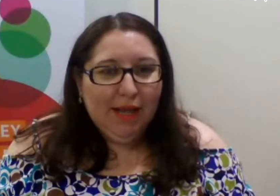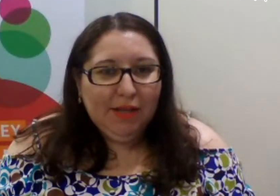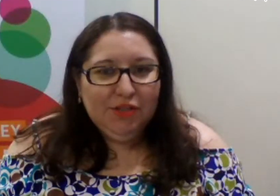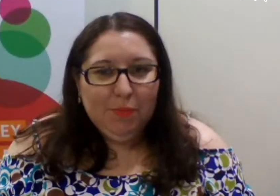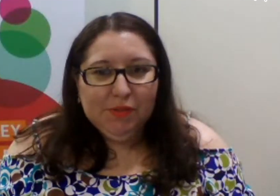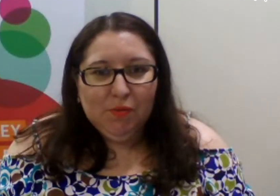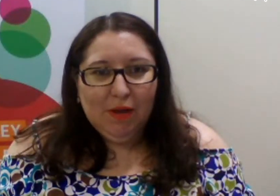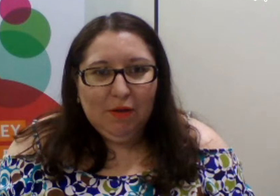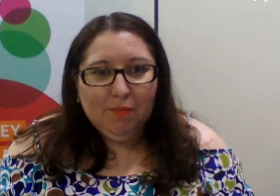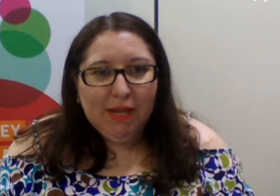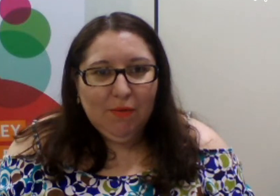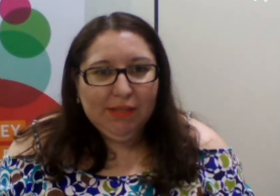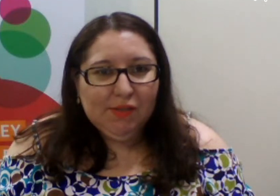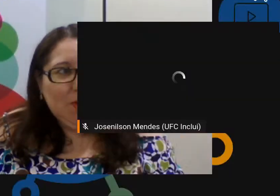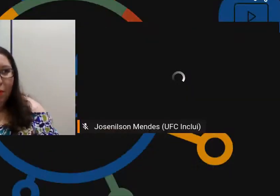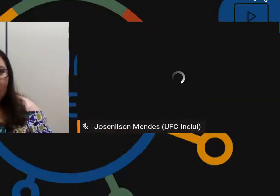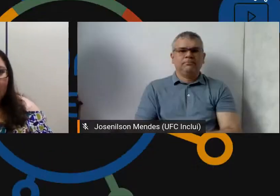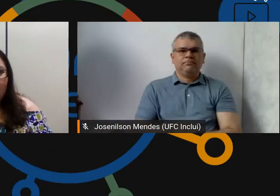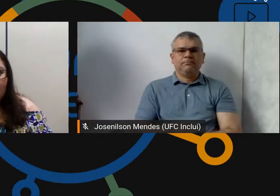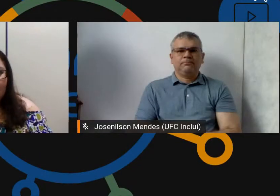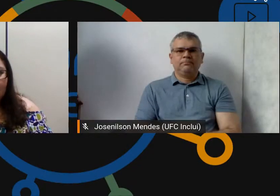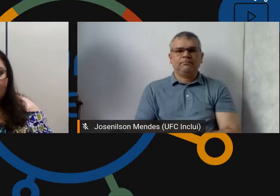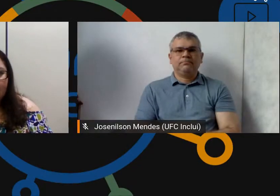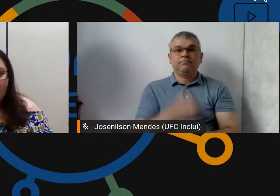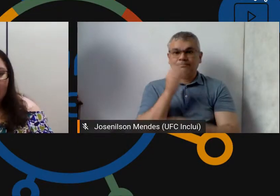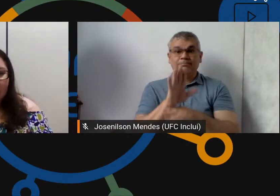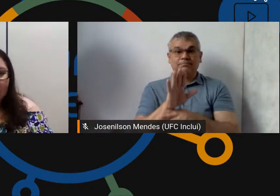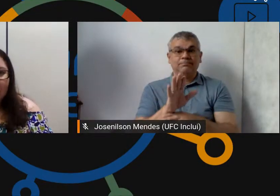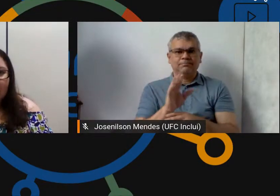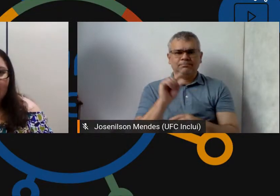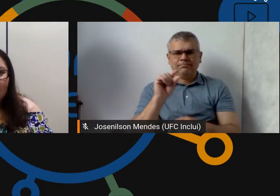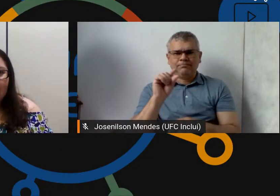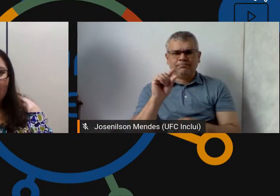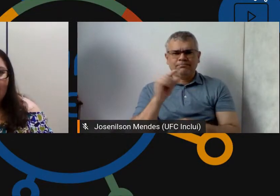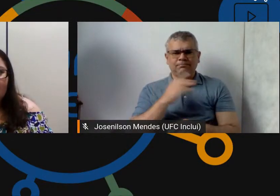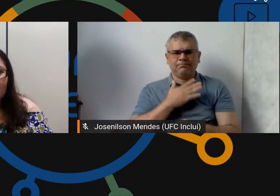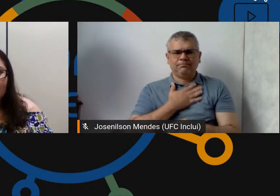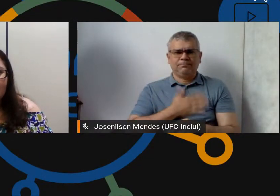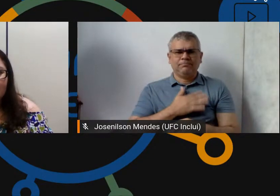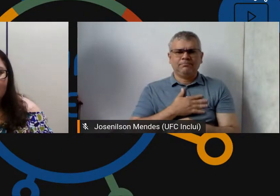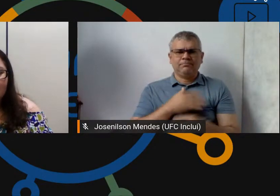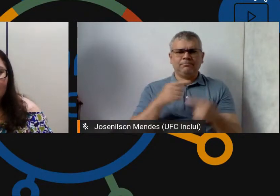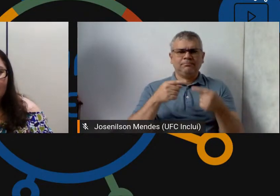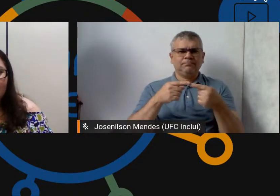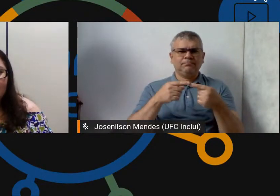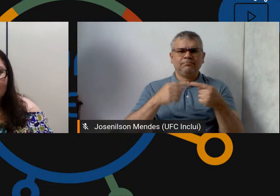Boa tarde, pessoal. Vamos aguardar só um pouquinho. Acredito que tivemos uma queda.